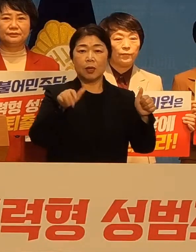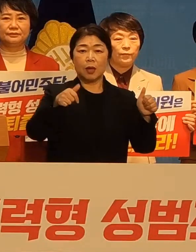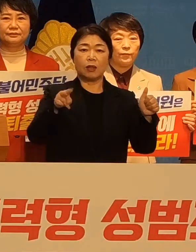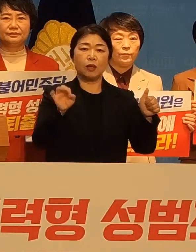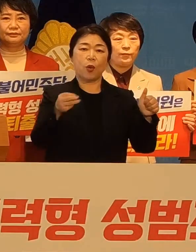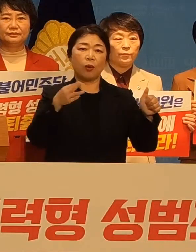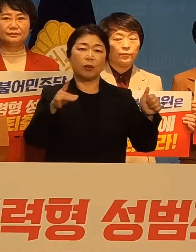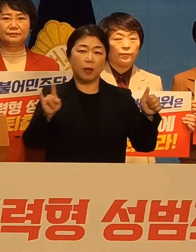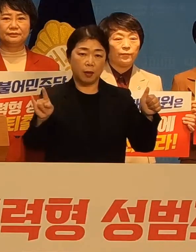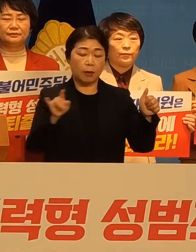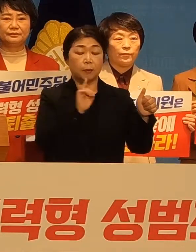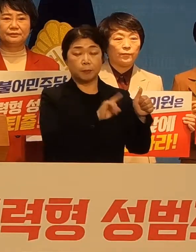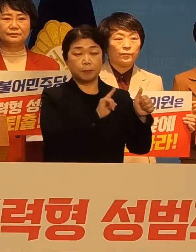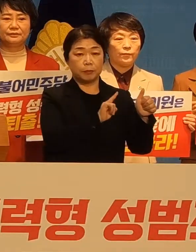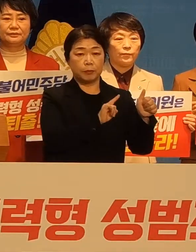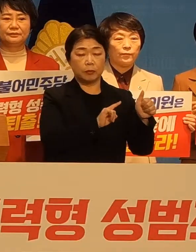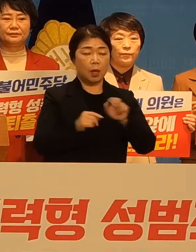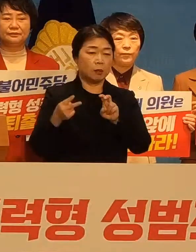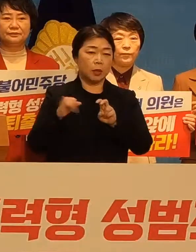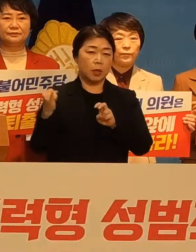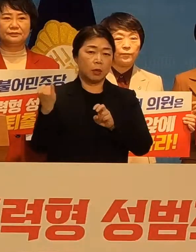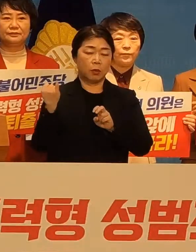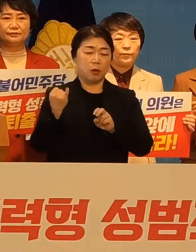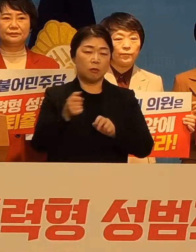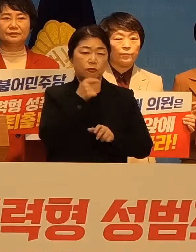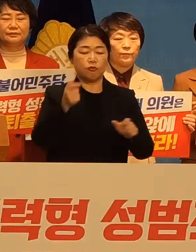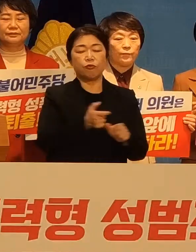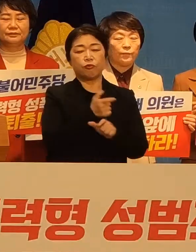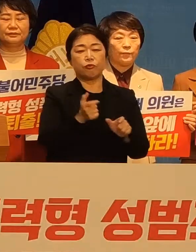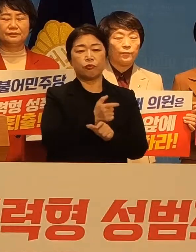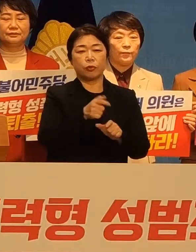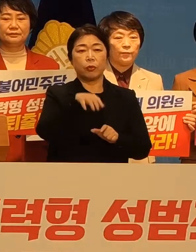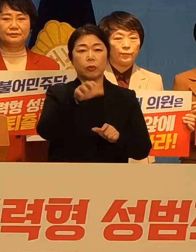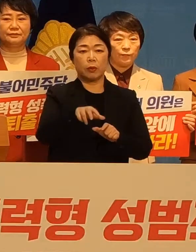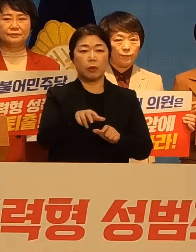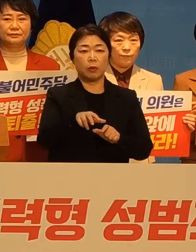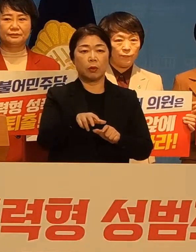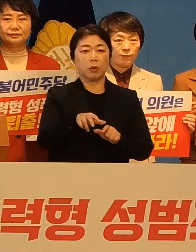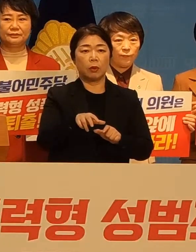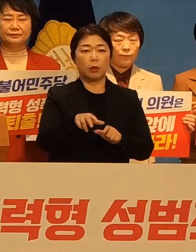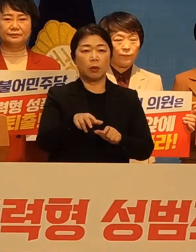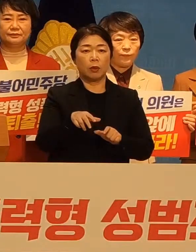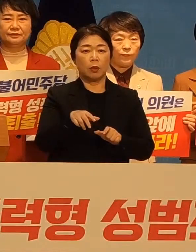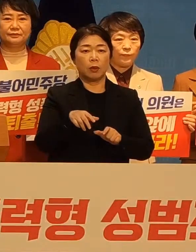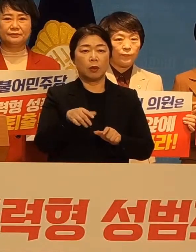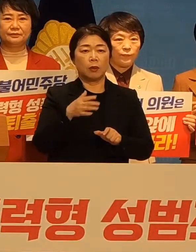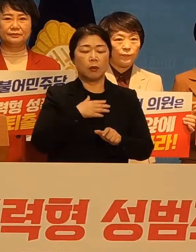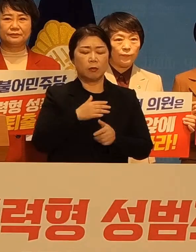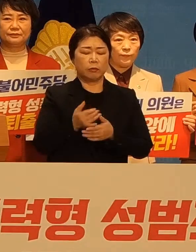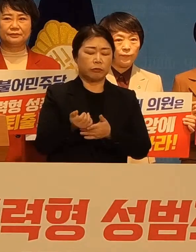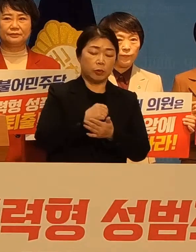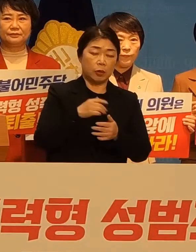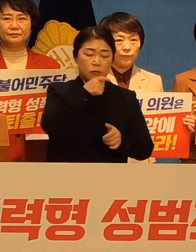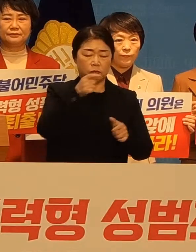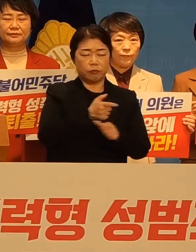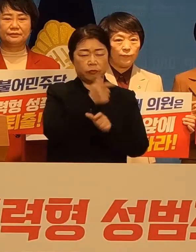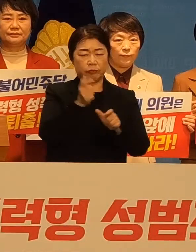한 20대 여성을 술자리에서 몸을 가누지 못할 정도로 술을 마신